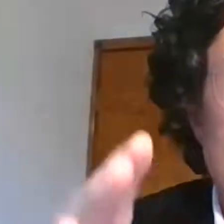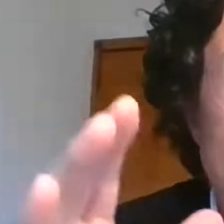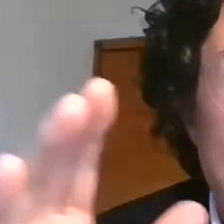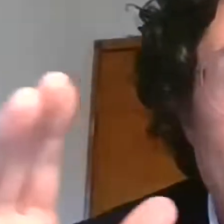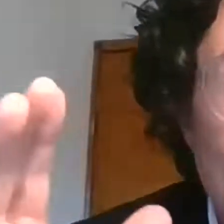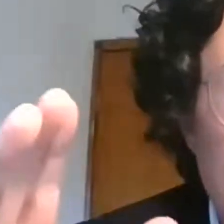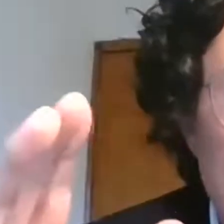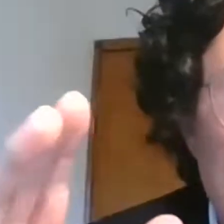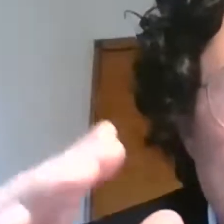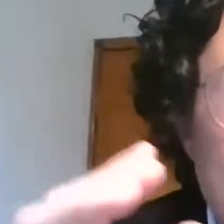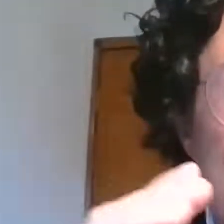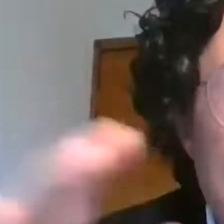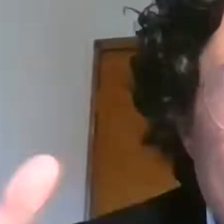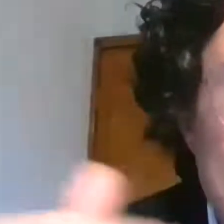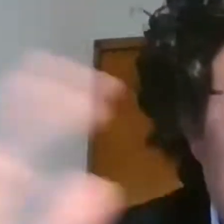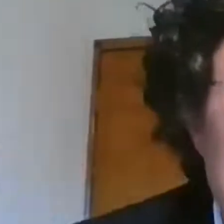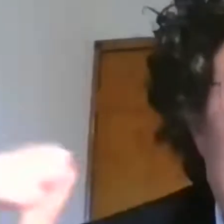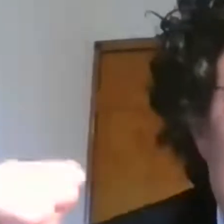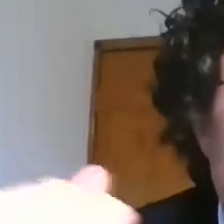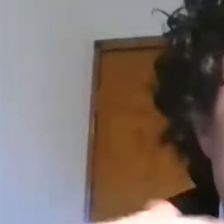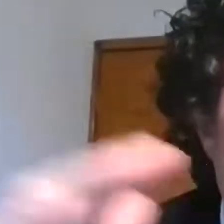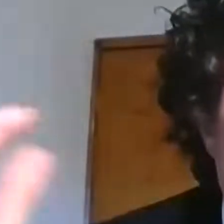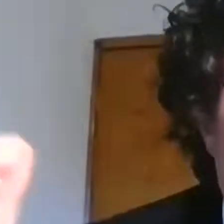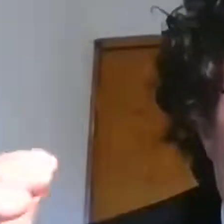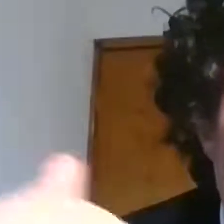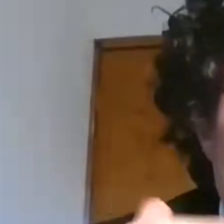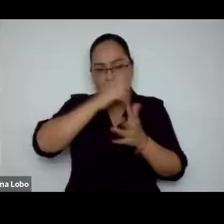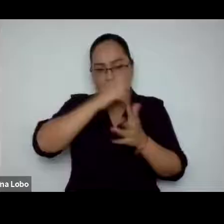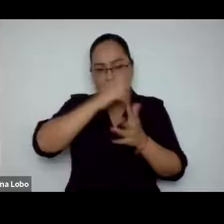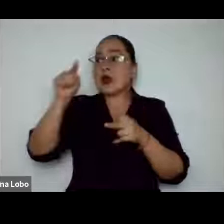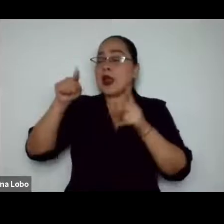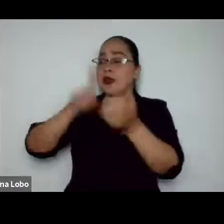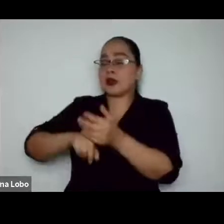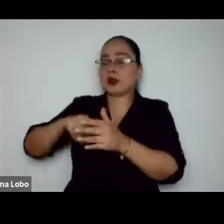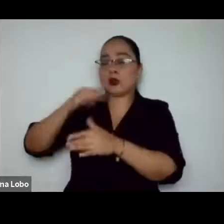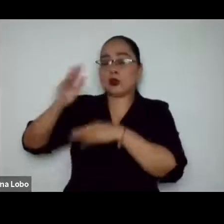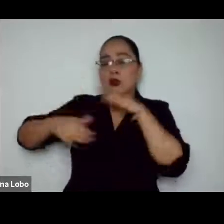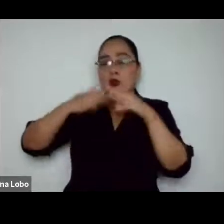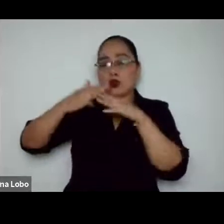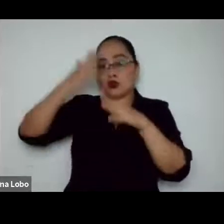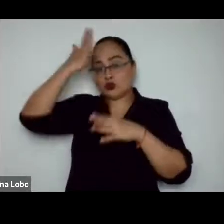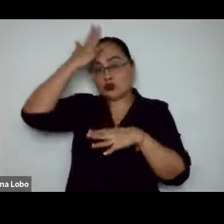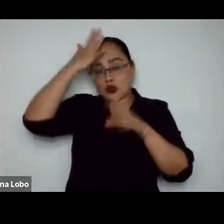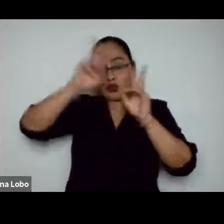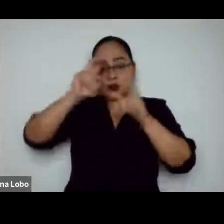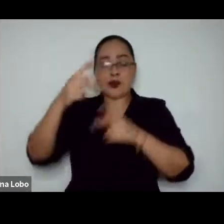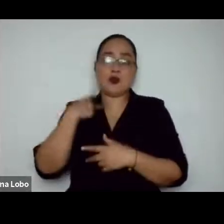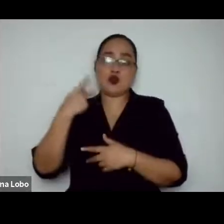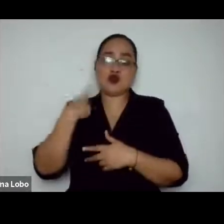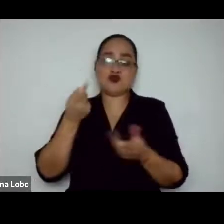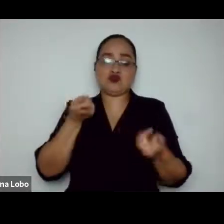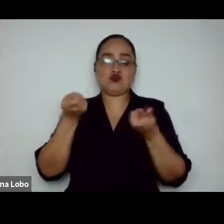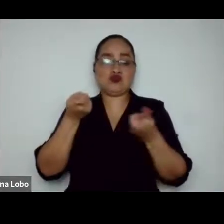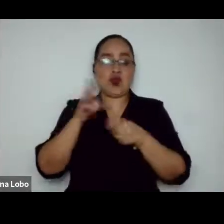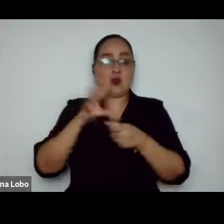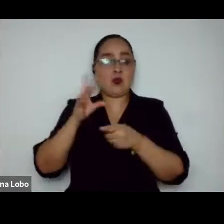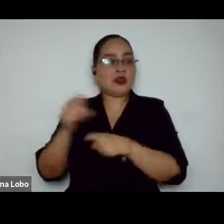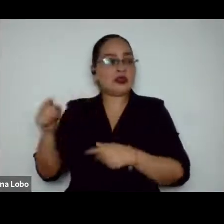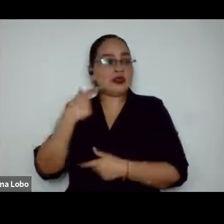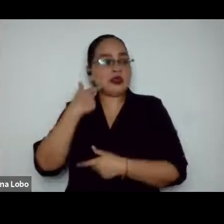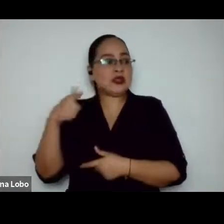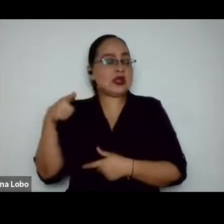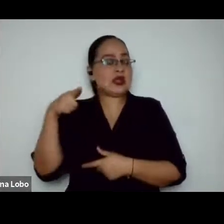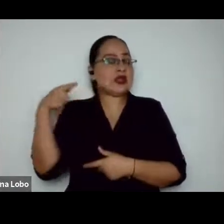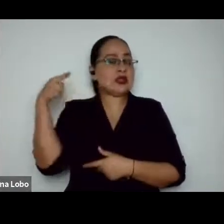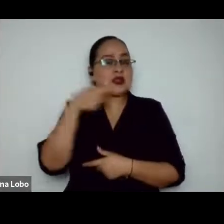Humanos, hay una concepción prevaleciente, digamos, en las élites globales, en las élites políticas globales que redactan la declaración, tienen una